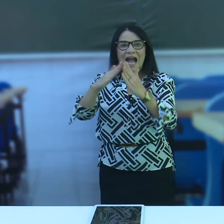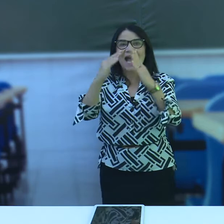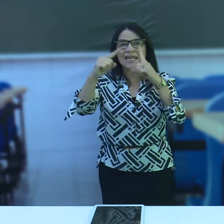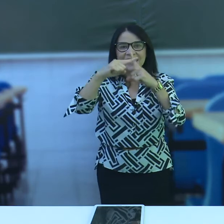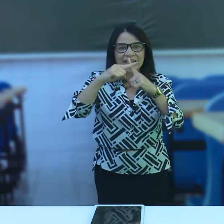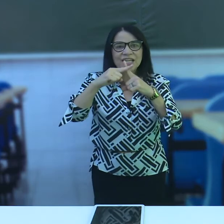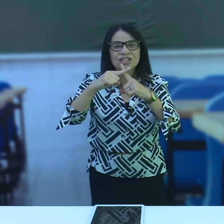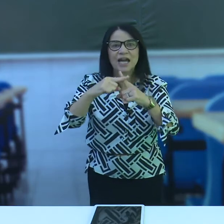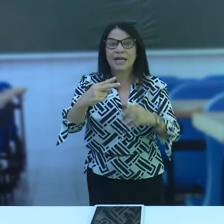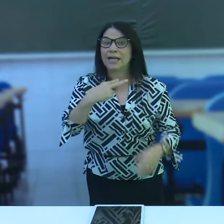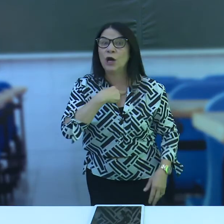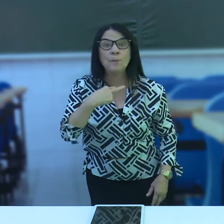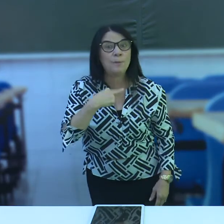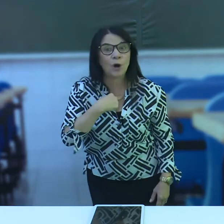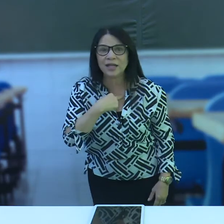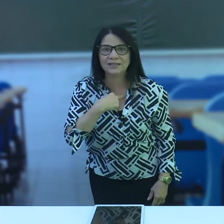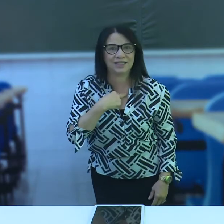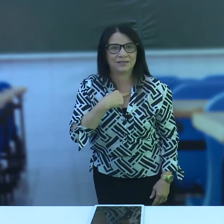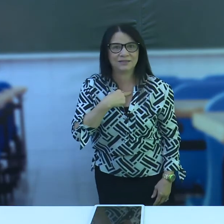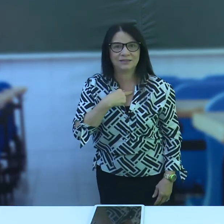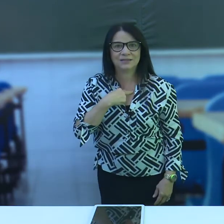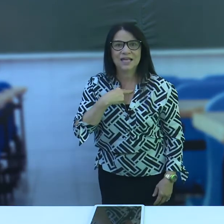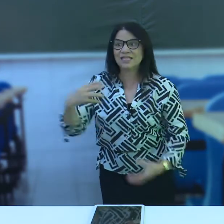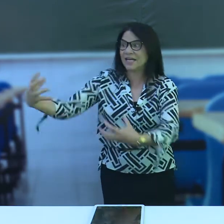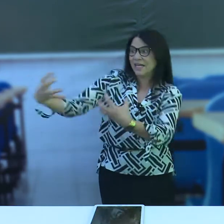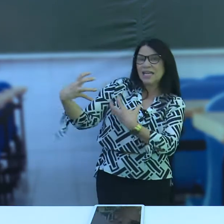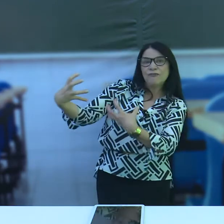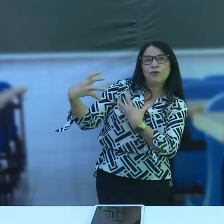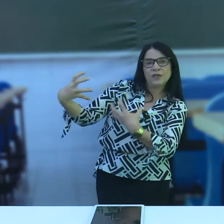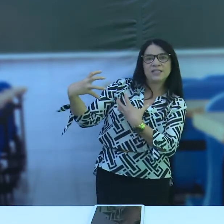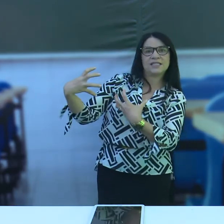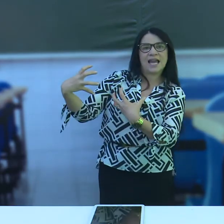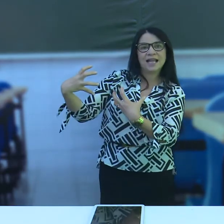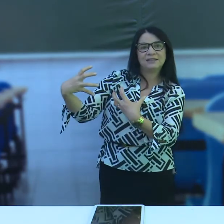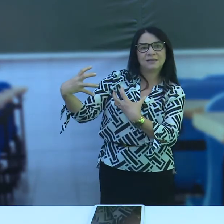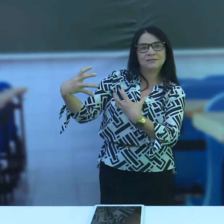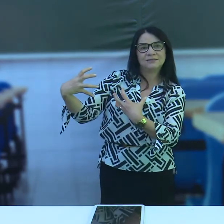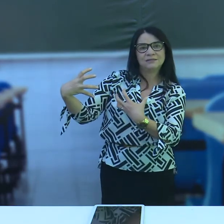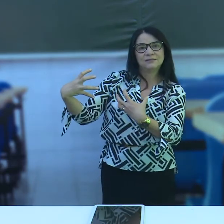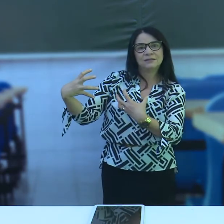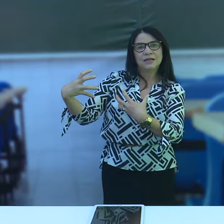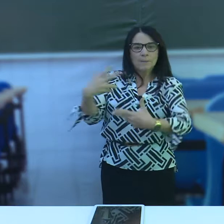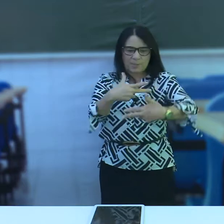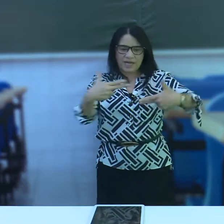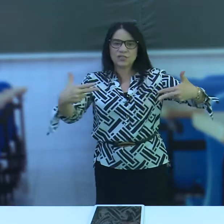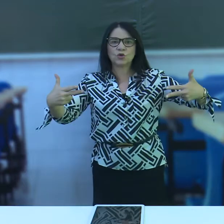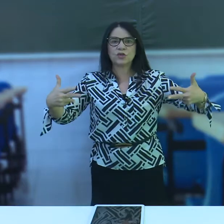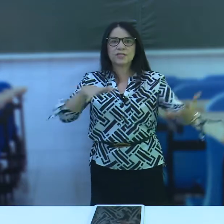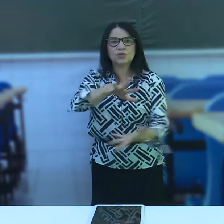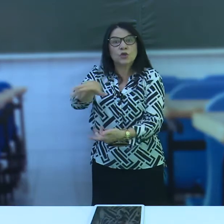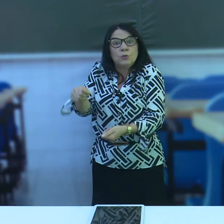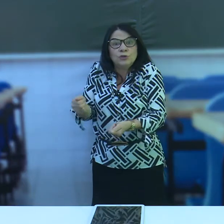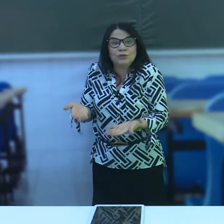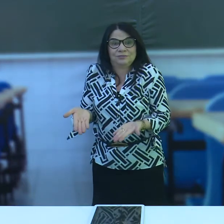A igreja não pode ser influenciada pelas coisas do mundo,